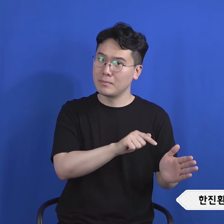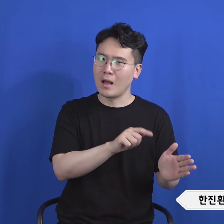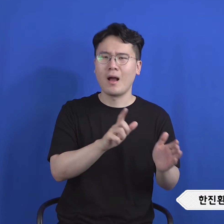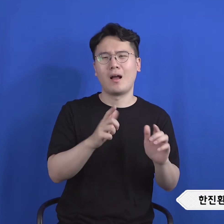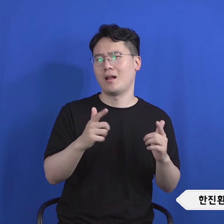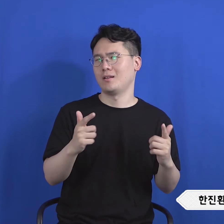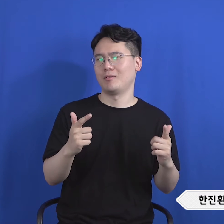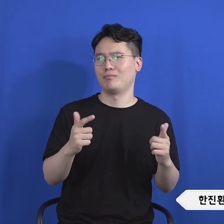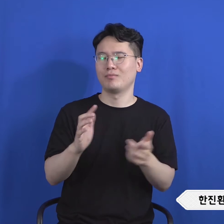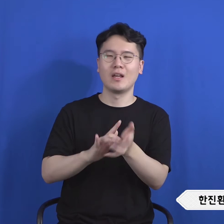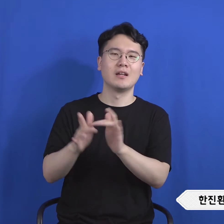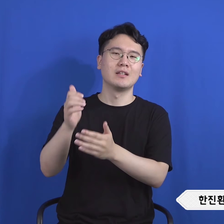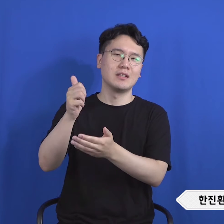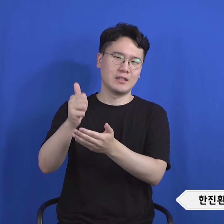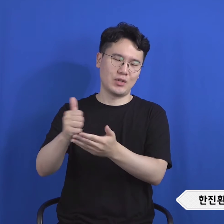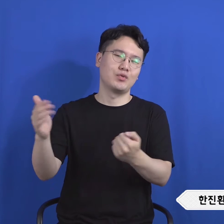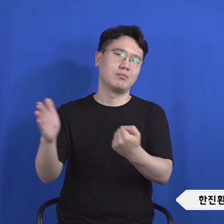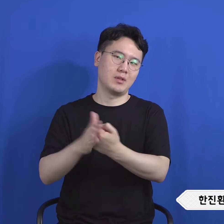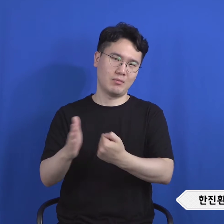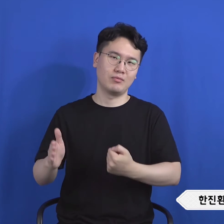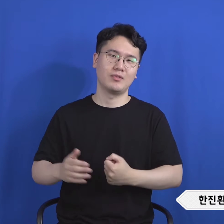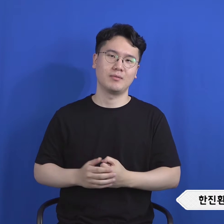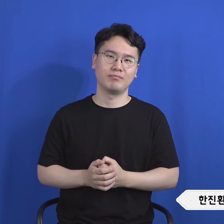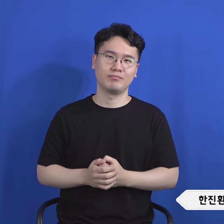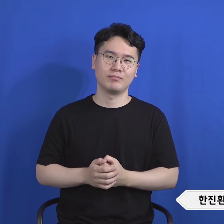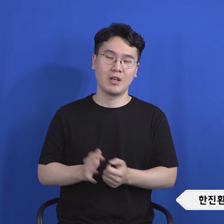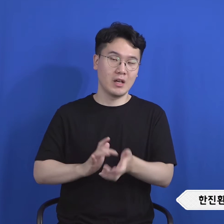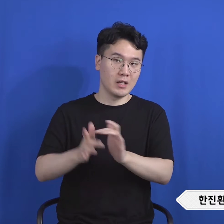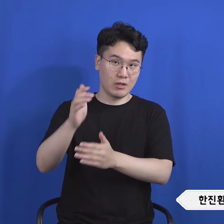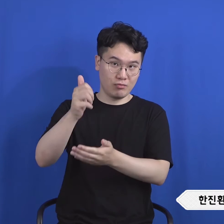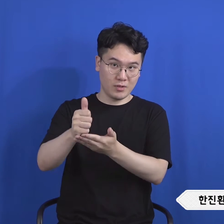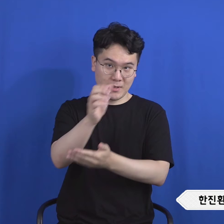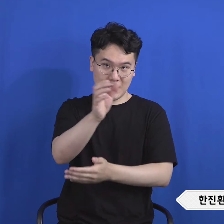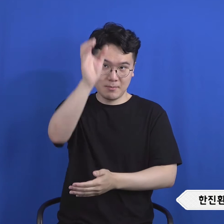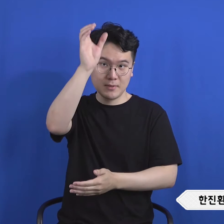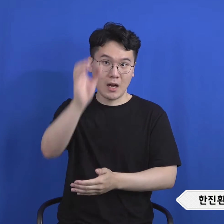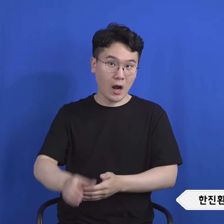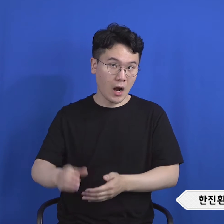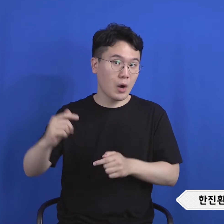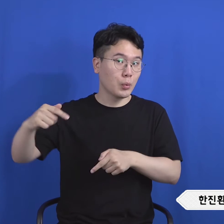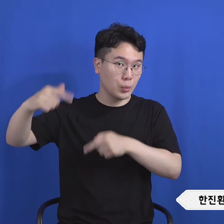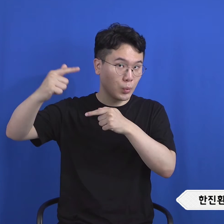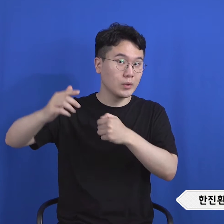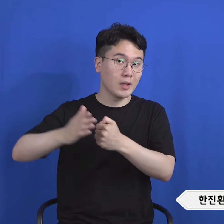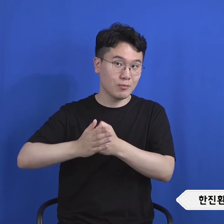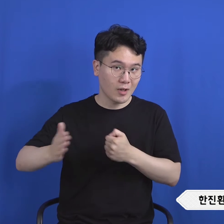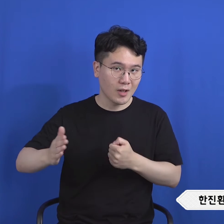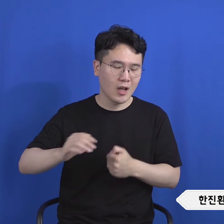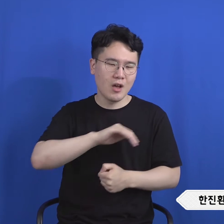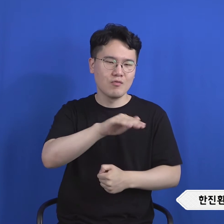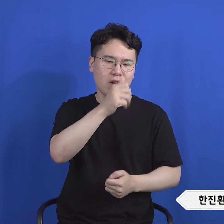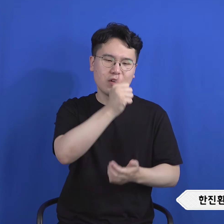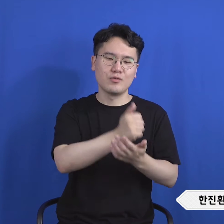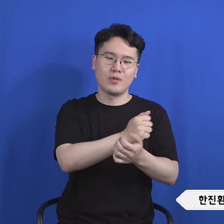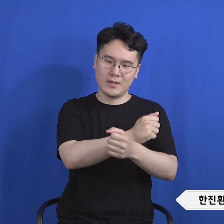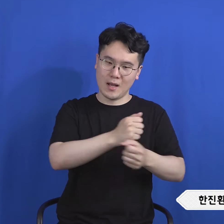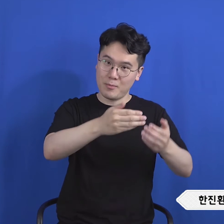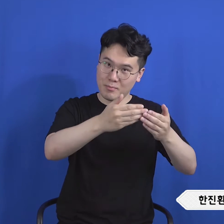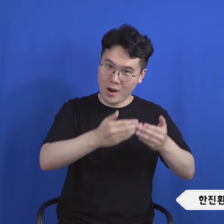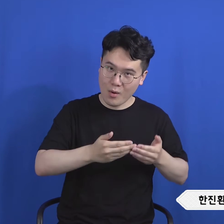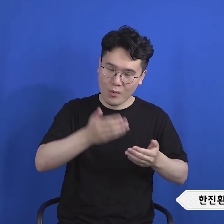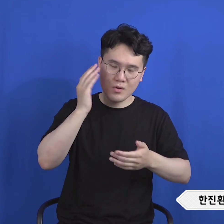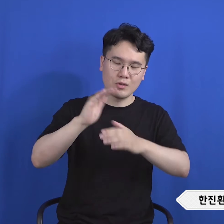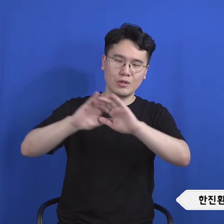아니라고 했습니다. 예수님 때문에, 예수님의 그 십자가의 공로로 우리가 죄사함 받고 천국